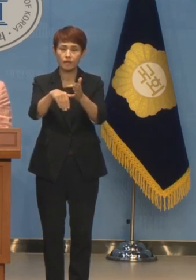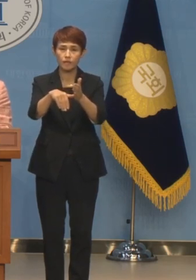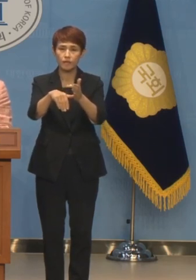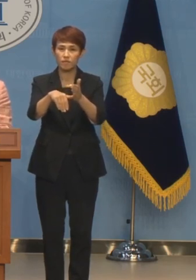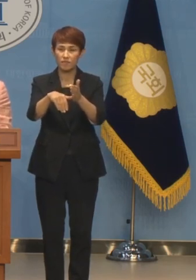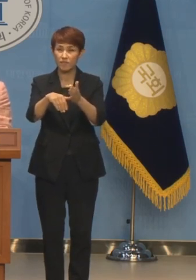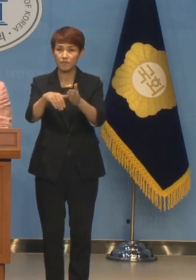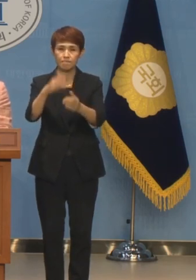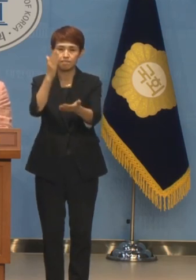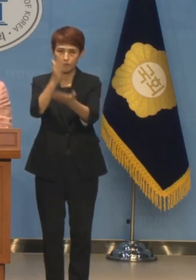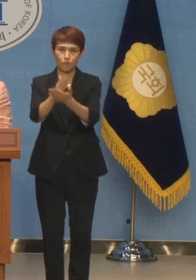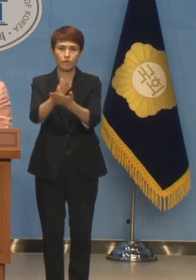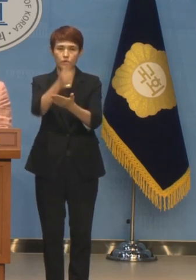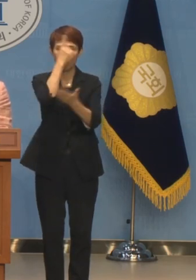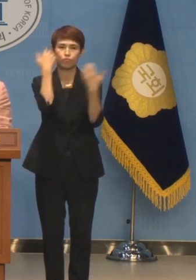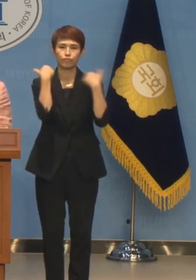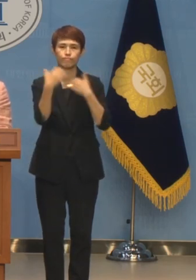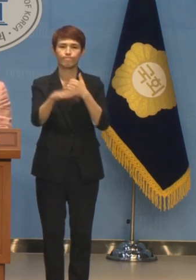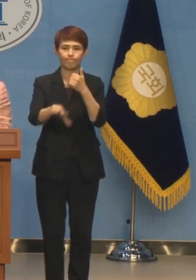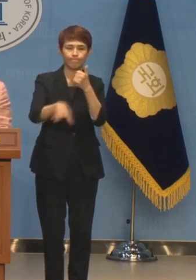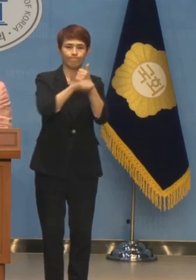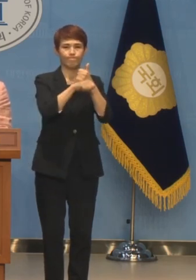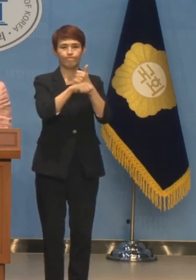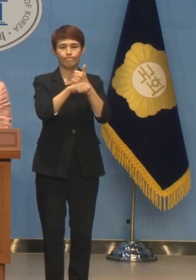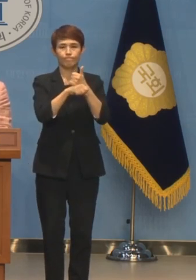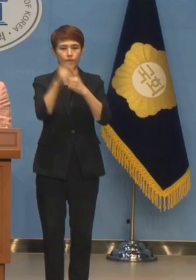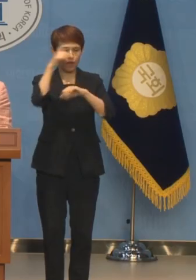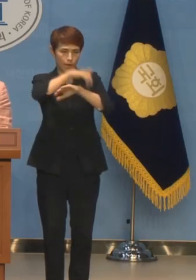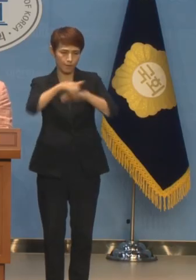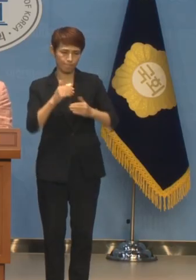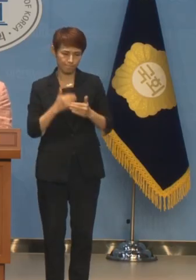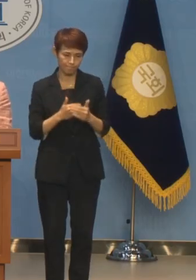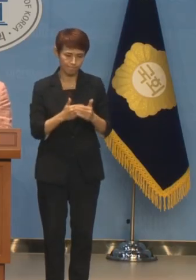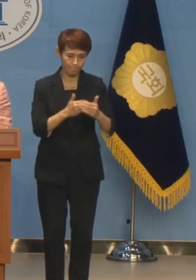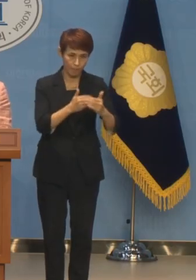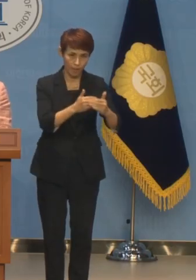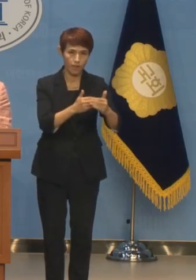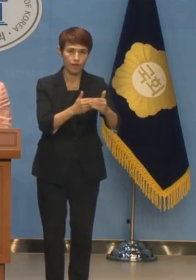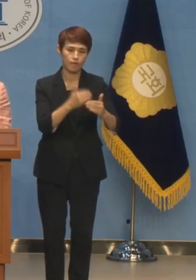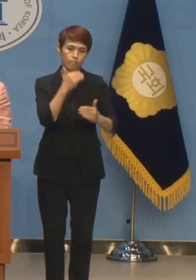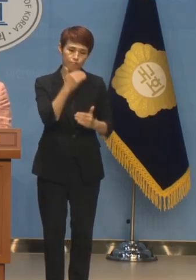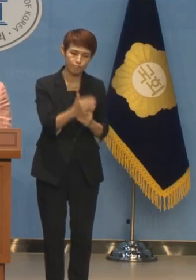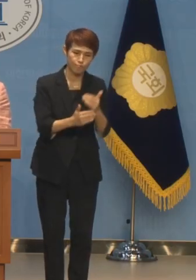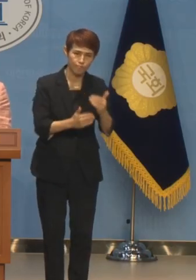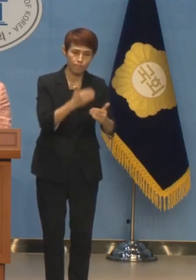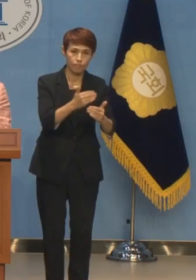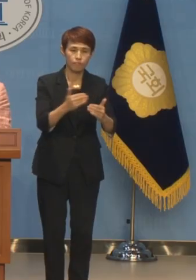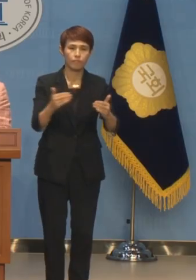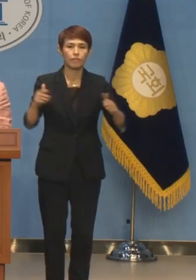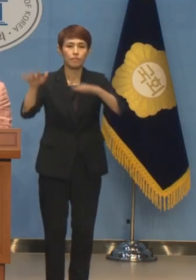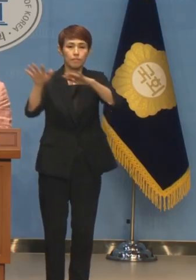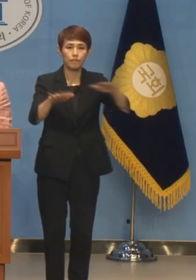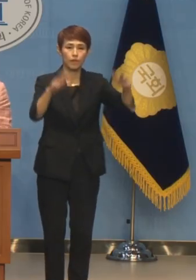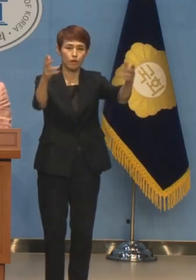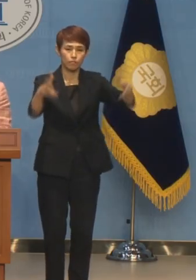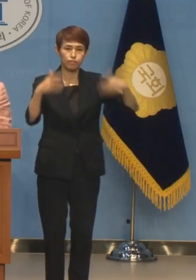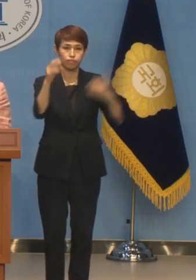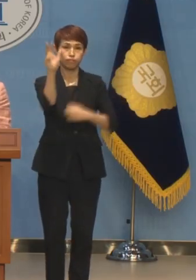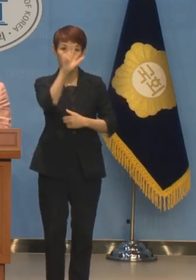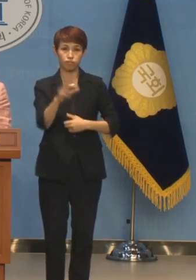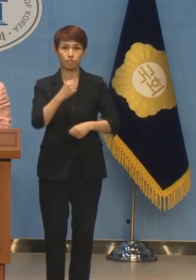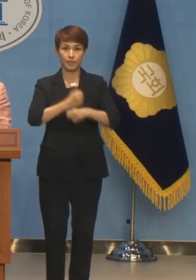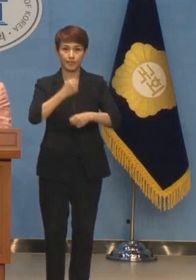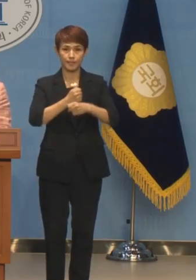방식에서 정부 주도의 계획 입지 방식으로 전환해 계획적으로 해상풍력을 추진하는 것이 이